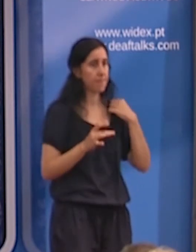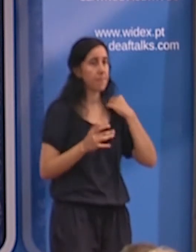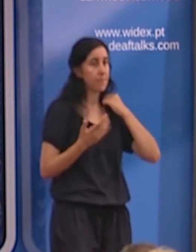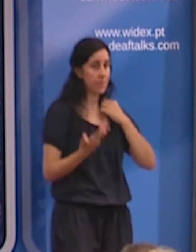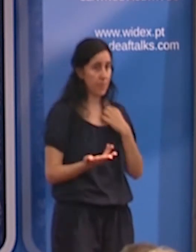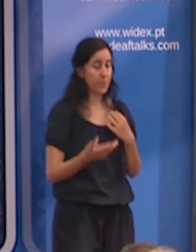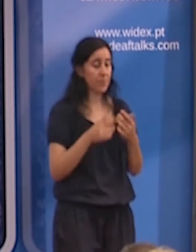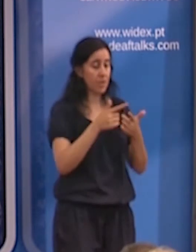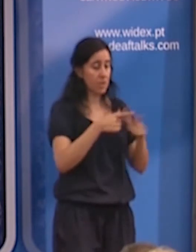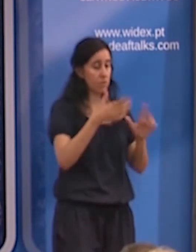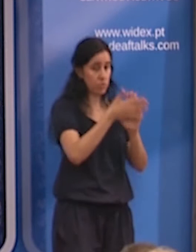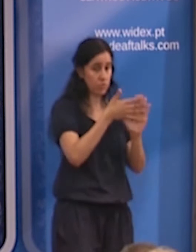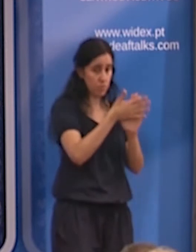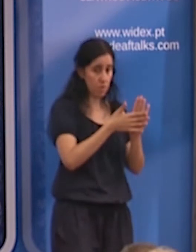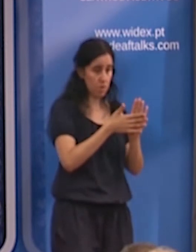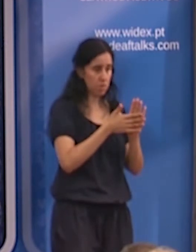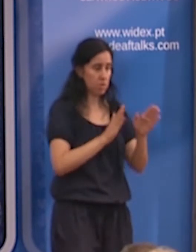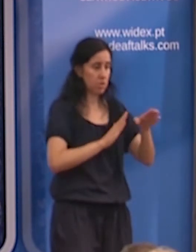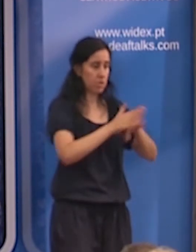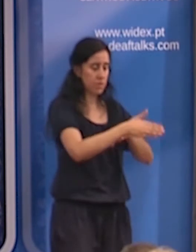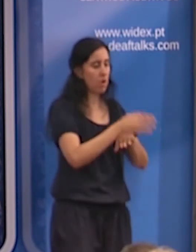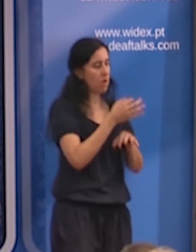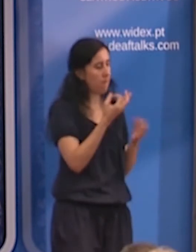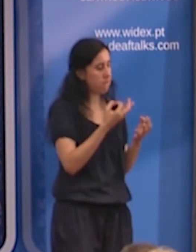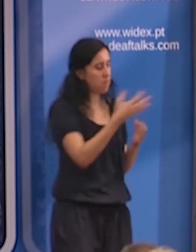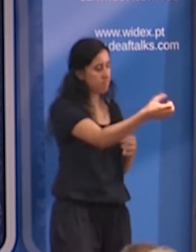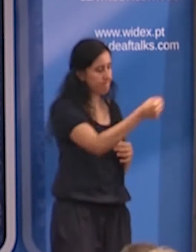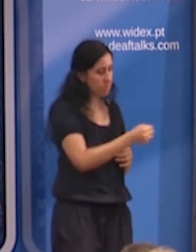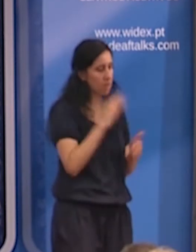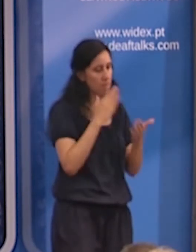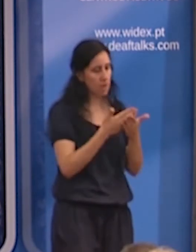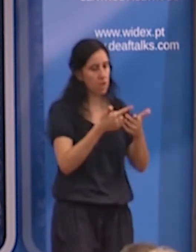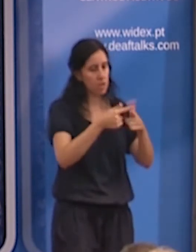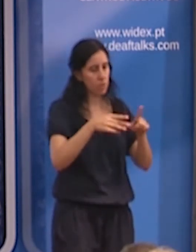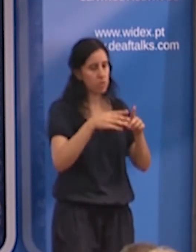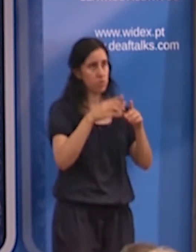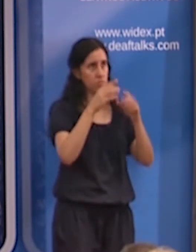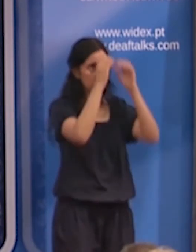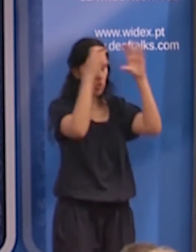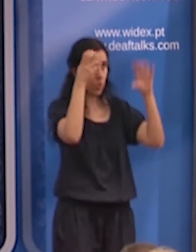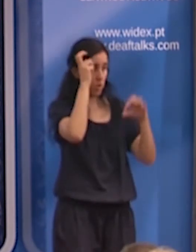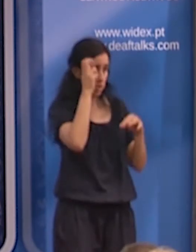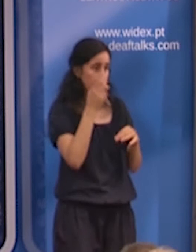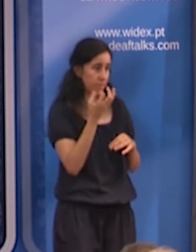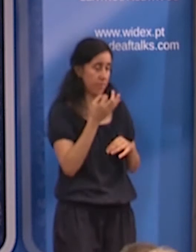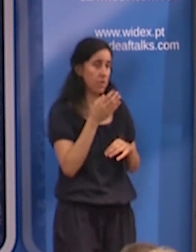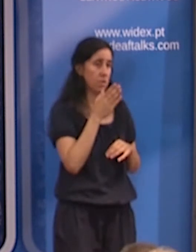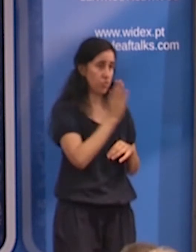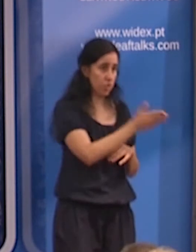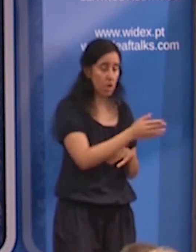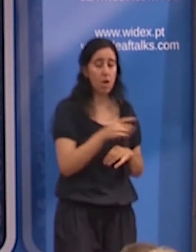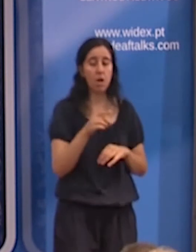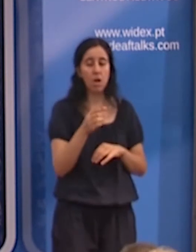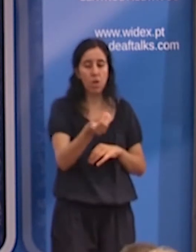a intervenção da língua gestual representa, sem dúvida, o recurso para o desenvolvimento da linguagem cognitiva, como eu vos falei, e evita para aquelas crianças que, efetivamente,